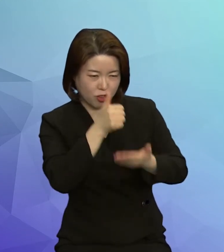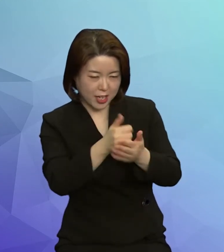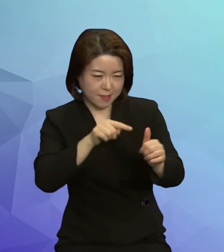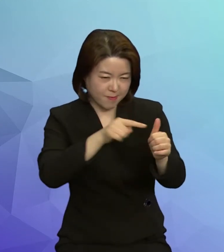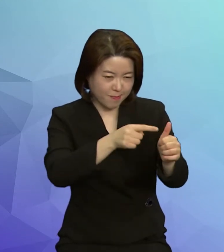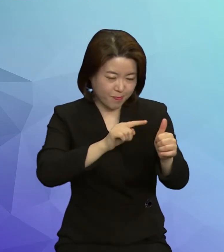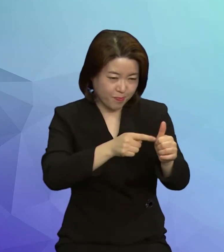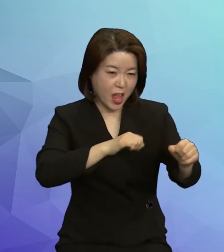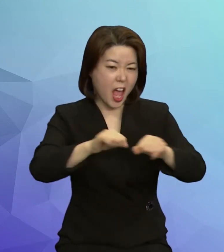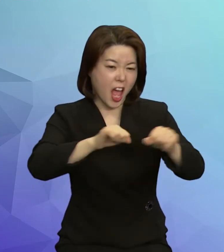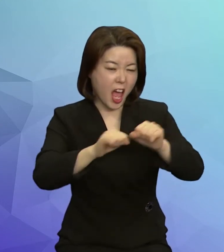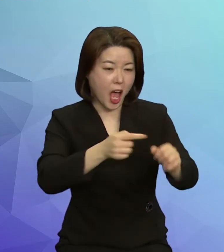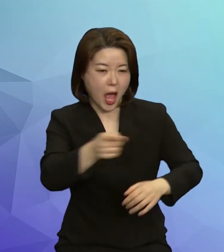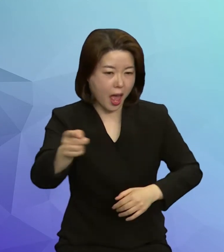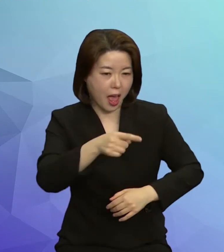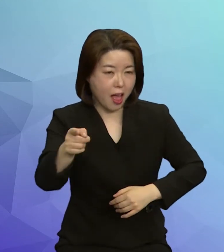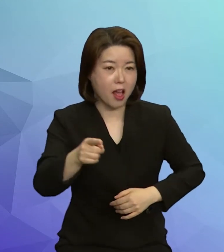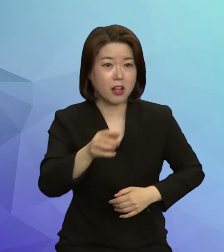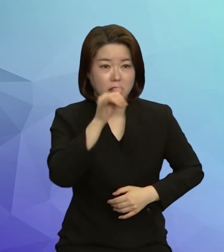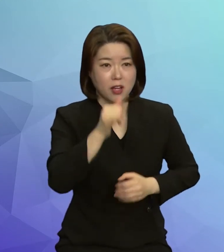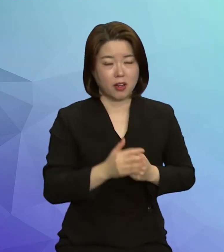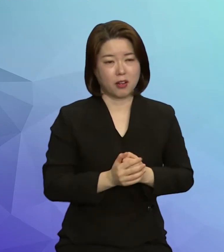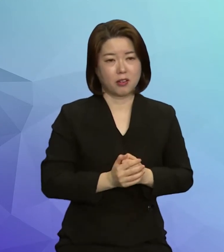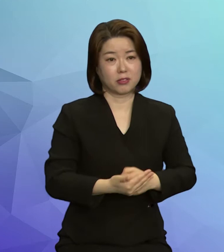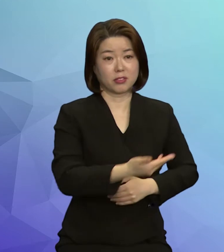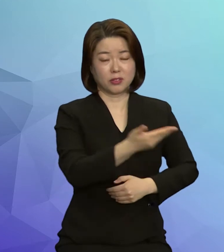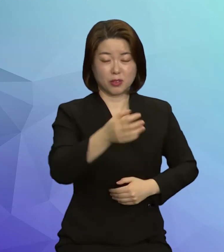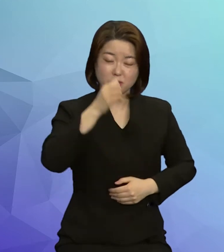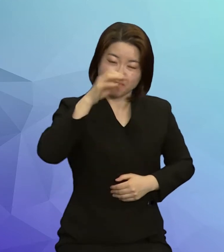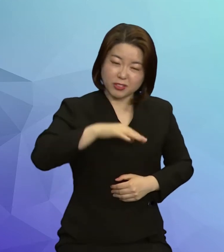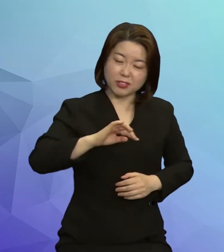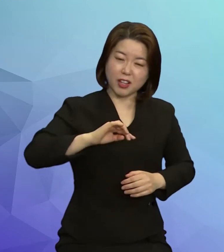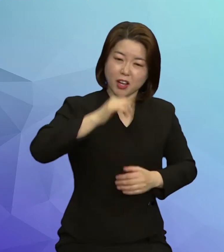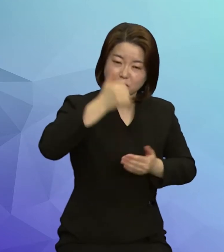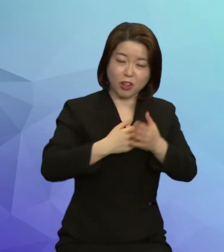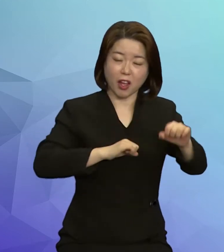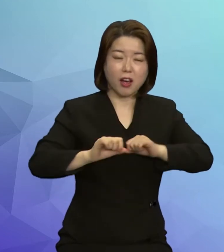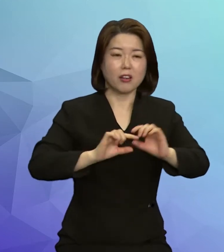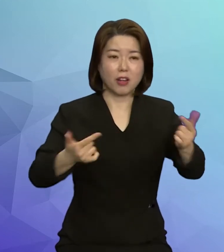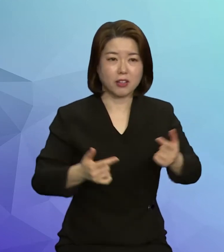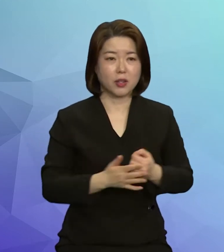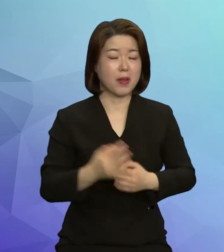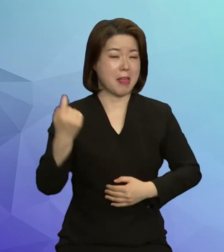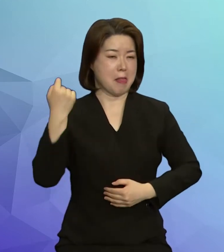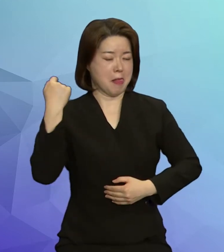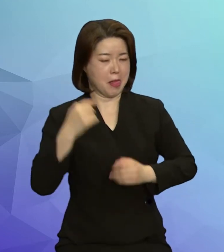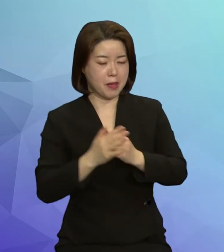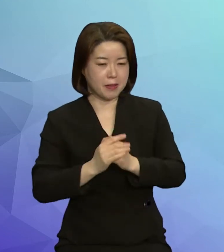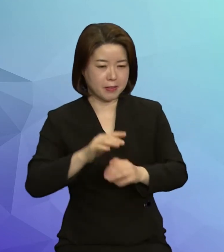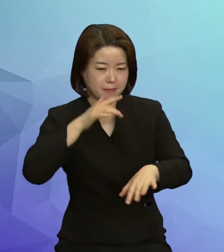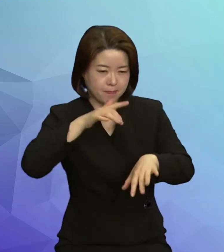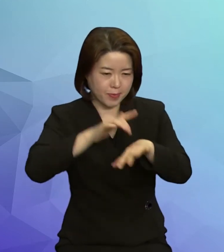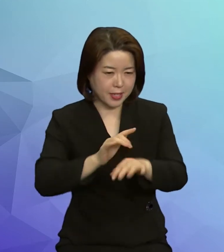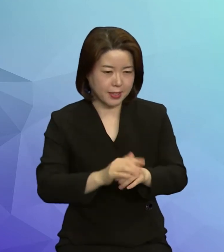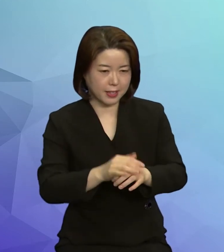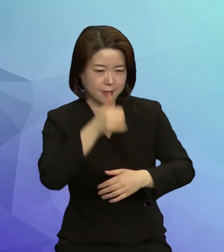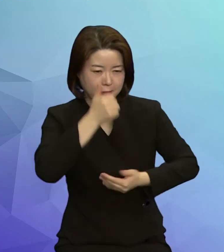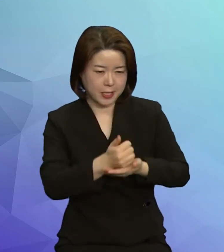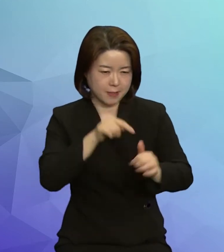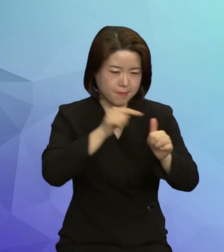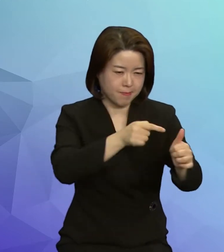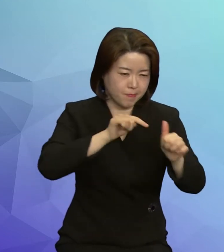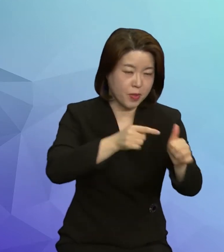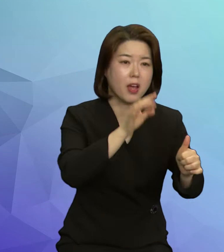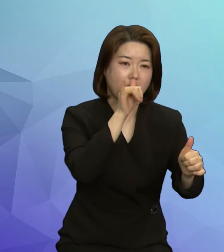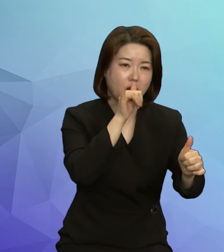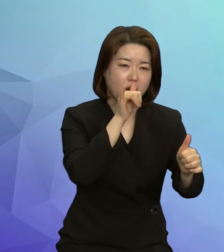해서든지 죄를 짓게 만들어요. 여러분이 괜히 죄 짓게 되는 게 아닙니다. 사탄이 어떻든지 죄를 짓게 만들어요. 그